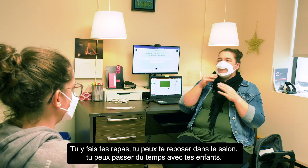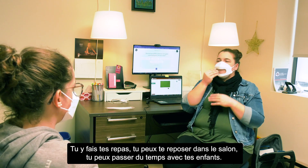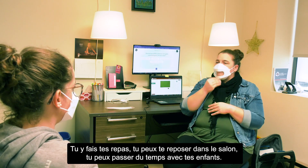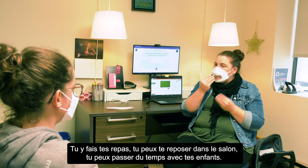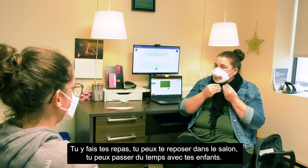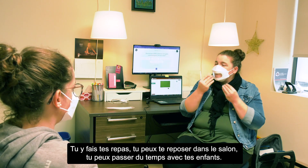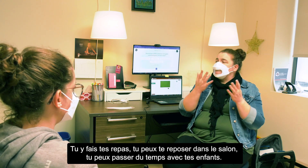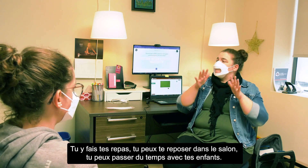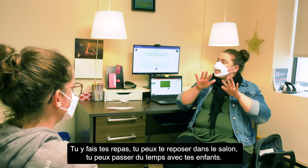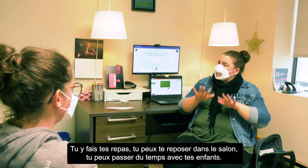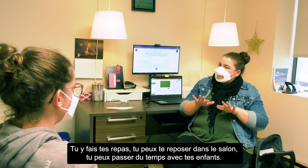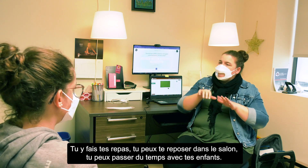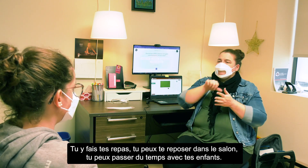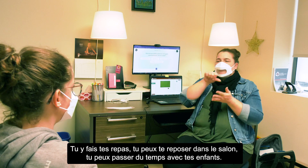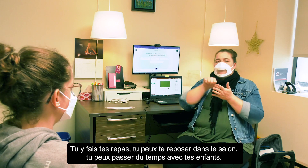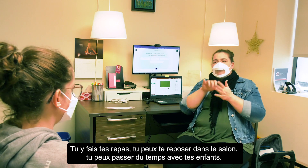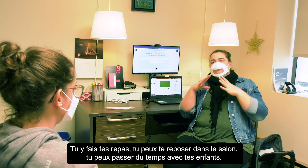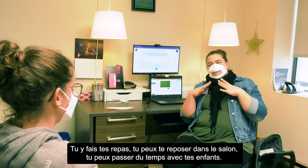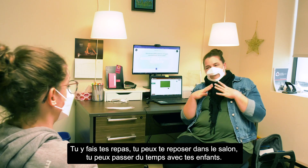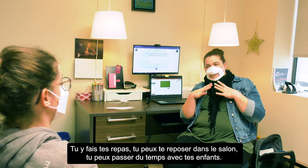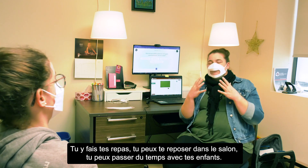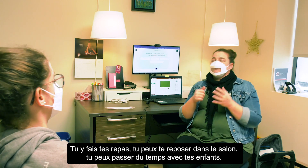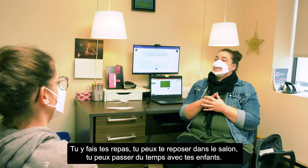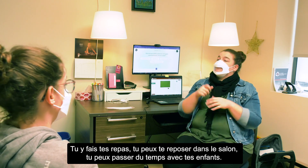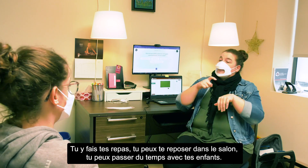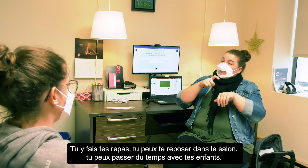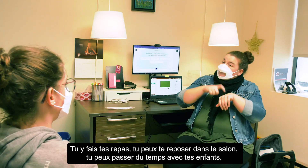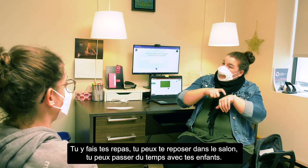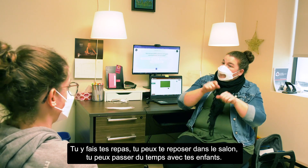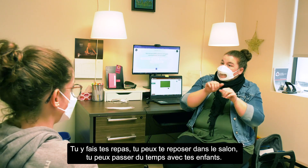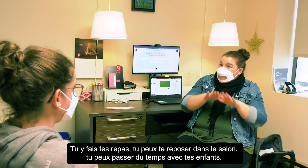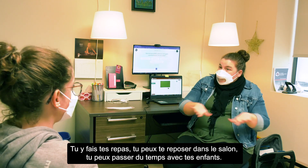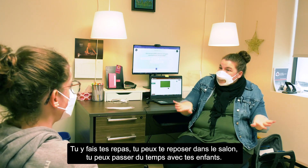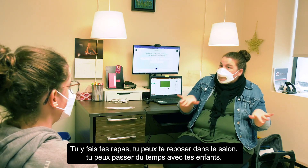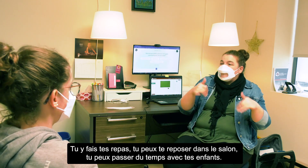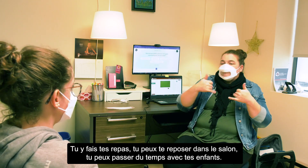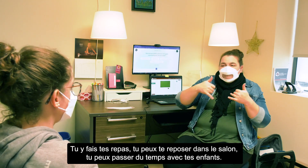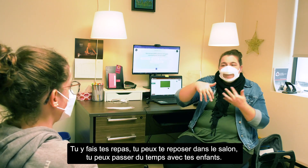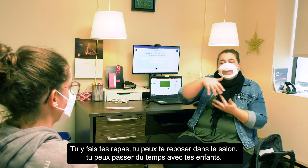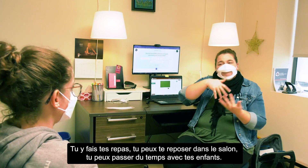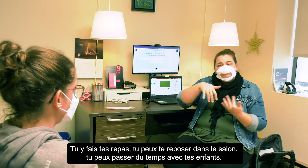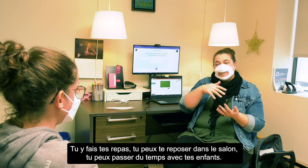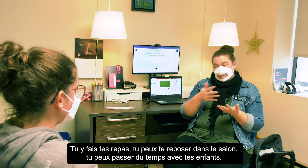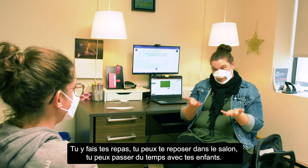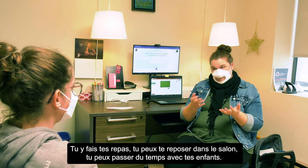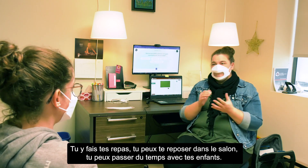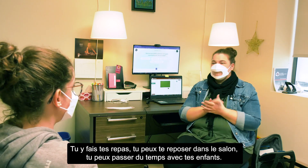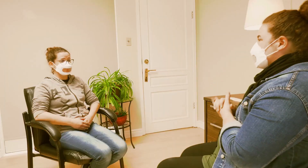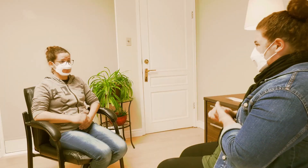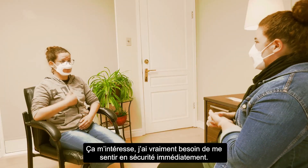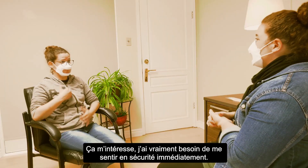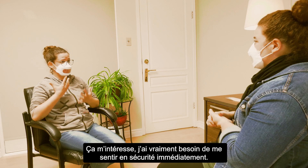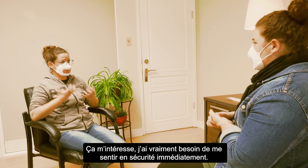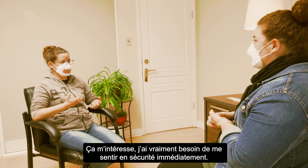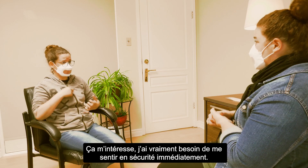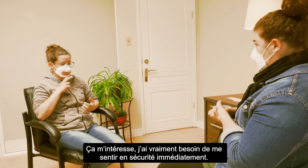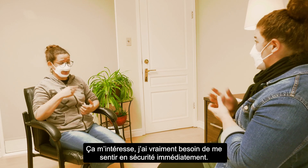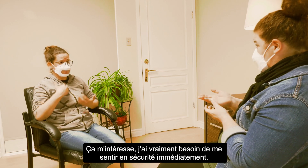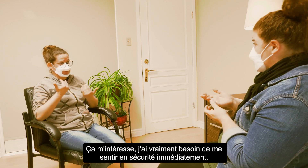exemple, manger, aller te reposer dans le salon, passer du temps avec tes enfants. Ah oui, je veux y aller. J'ai vraiment besoin